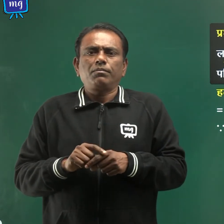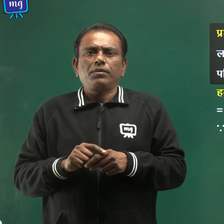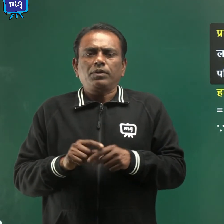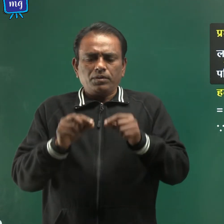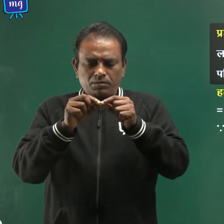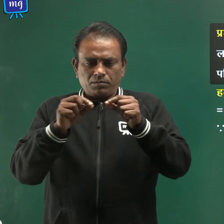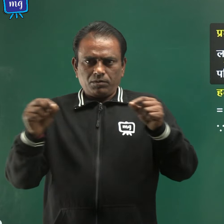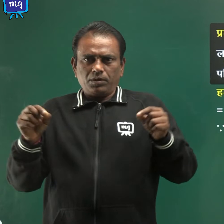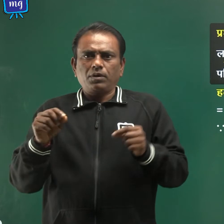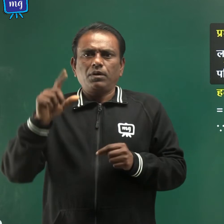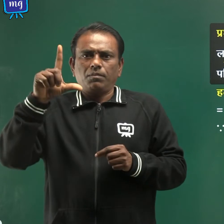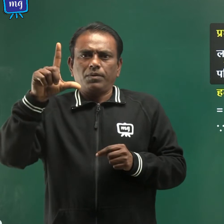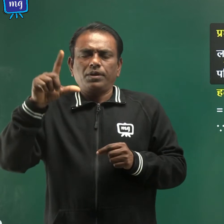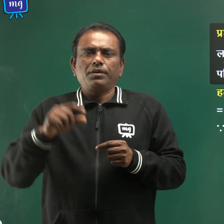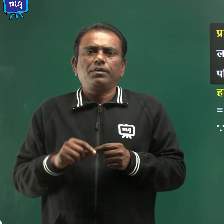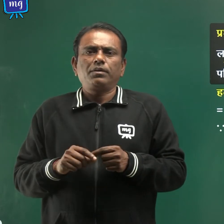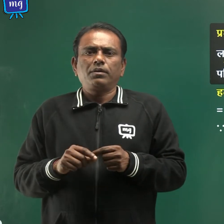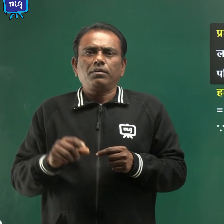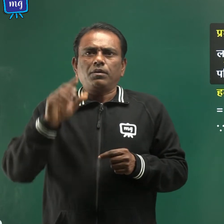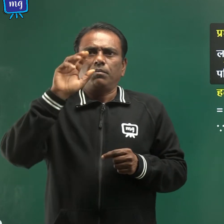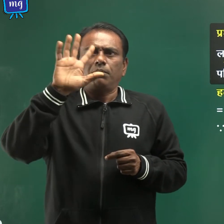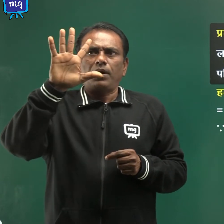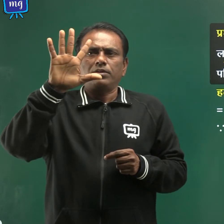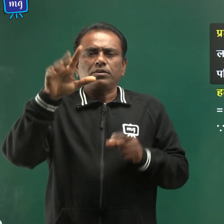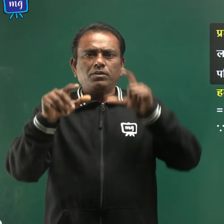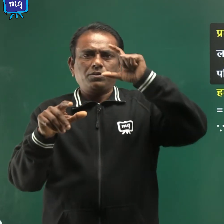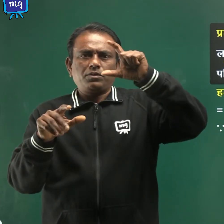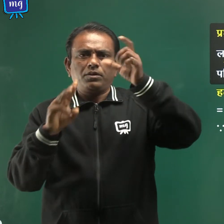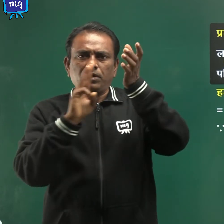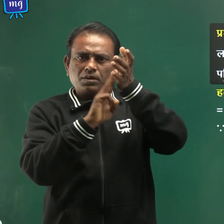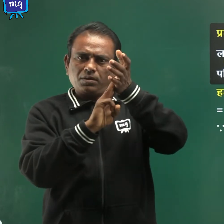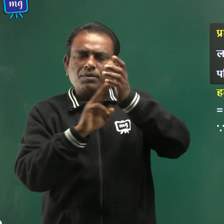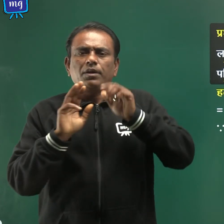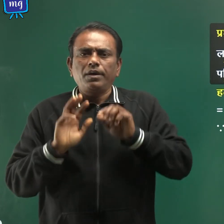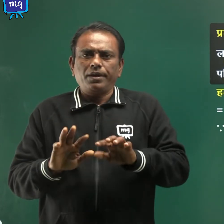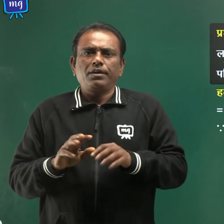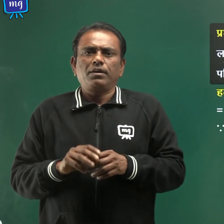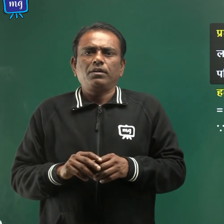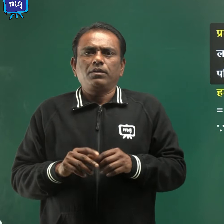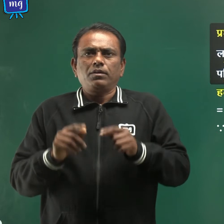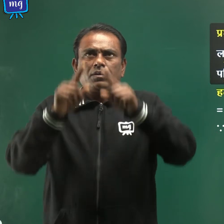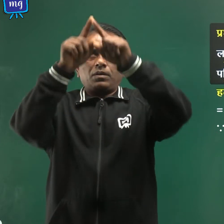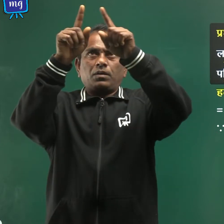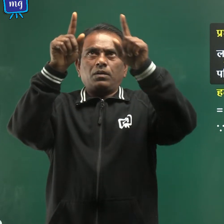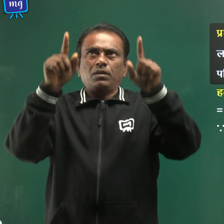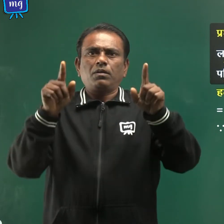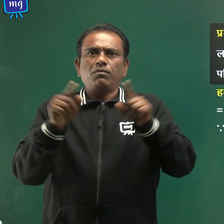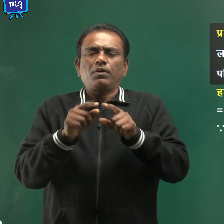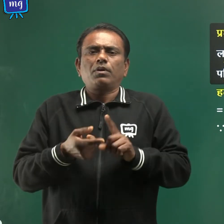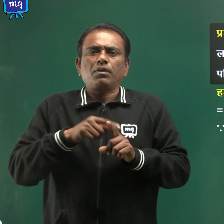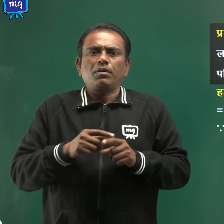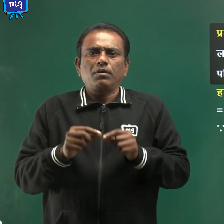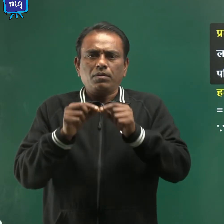मूसा की लंबाई है 25 सेमी है इस वर्ग का परिमाप